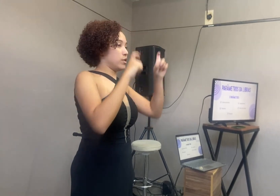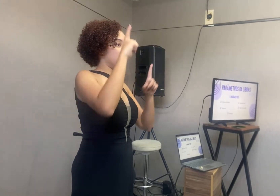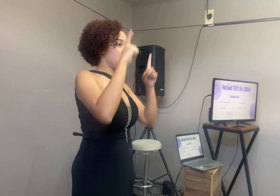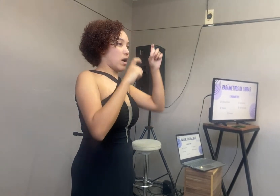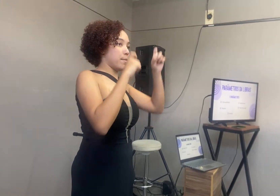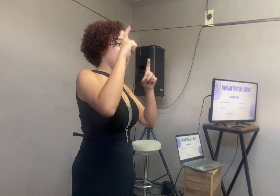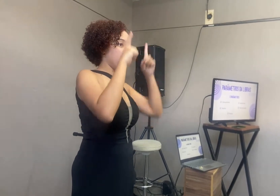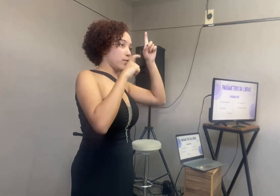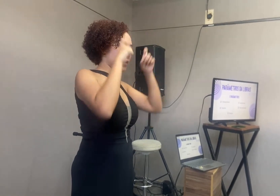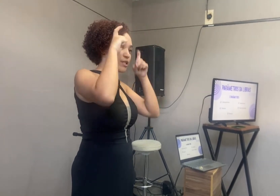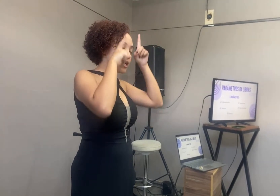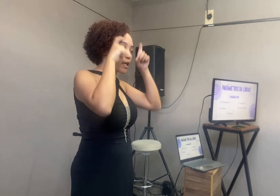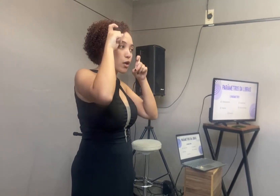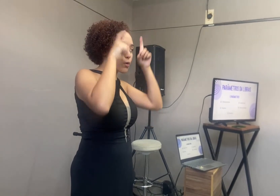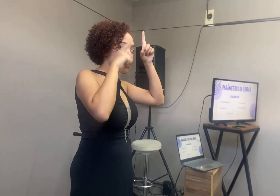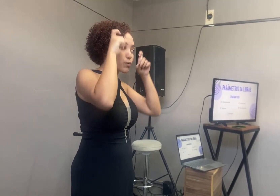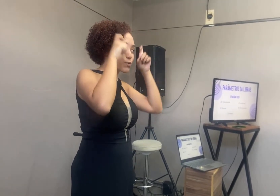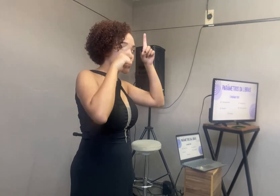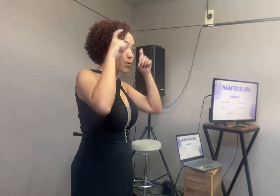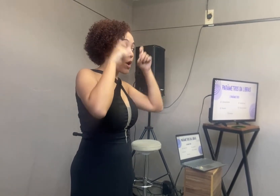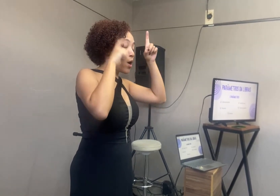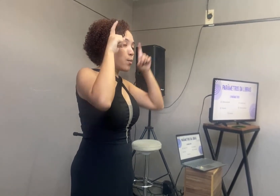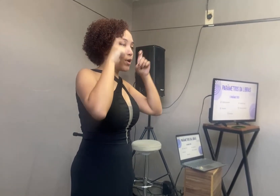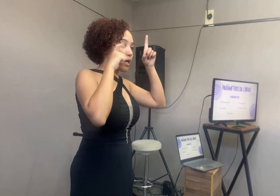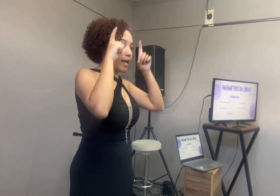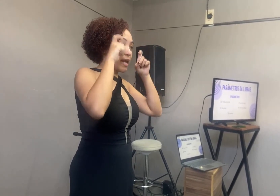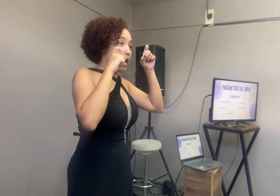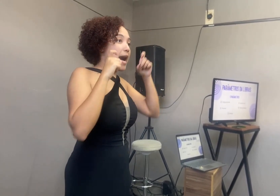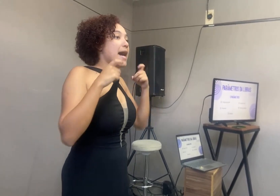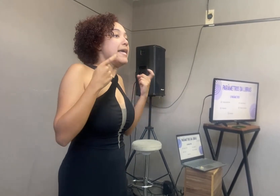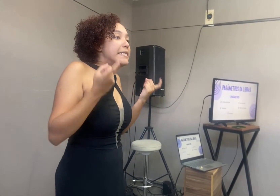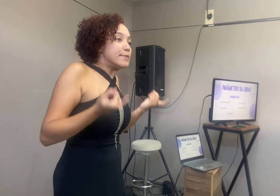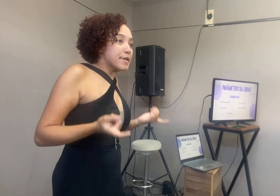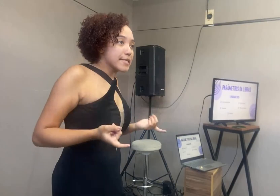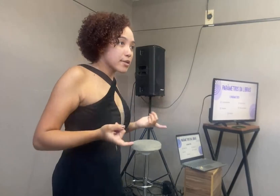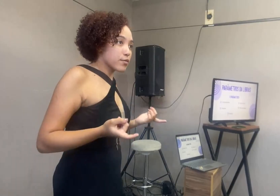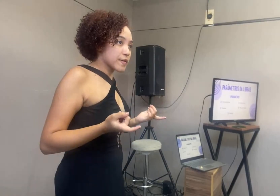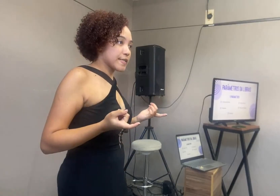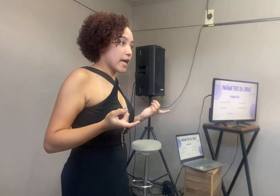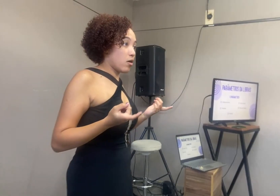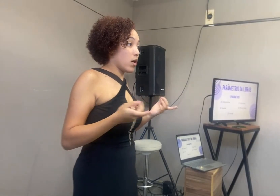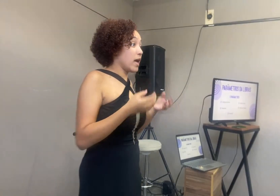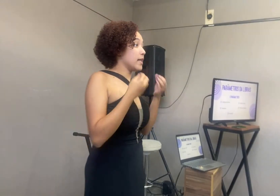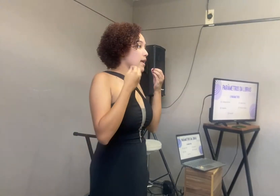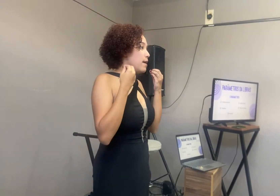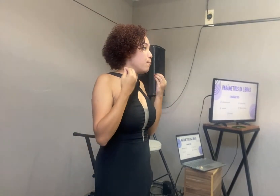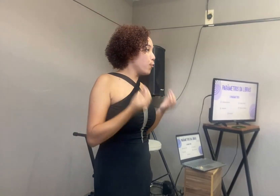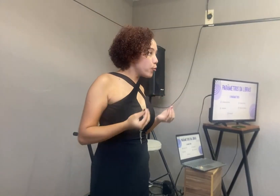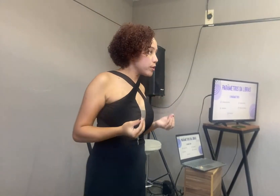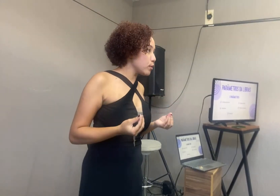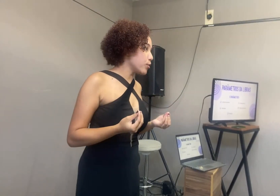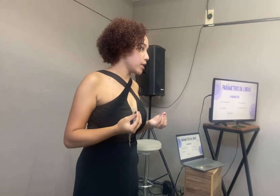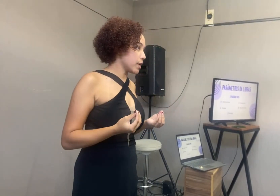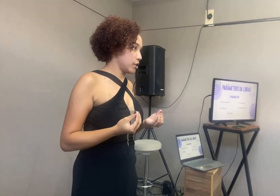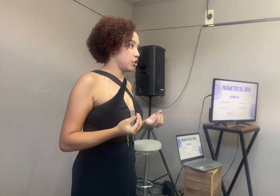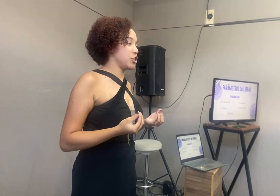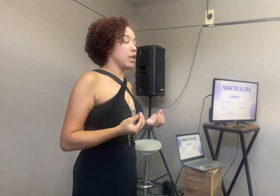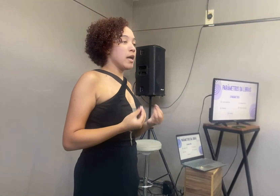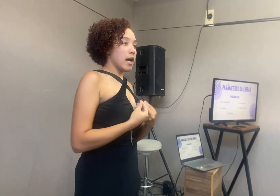dedinho abrindo e fechando. Por quê? A expressão facial, ela é muito importante